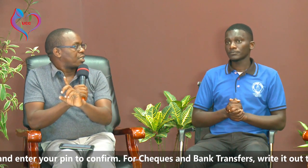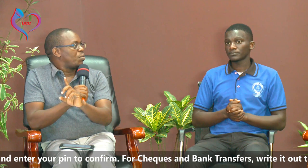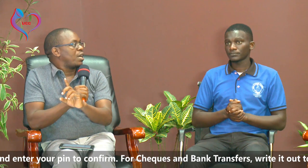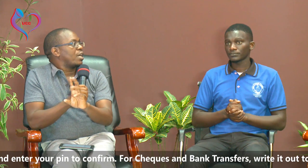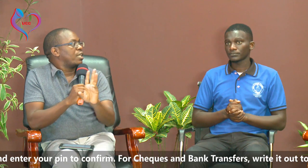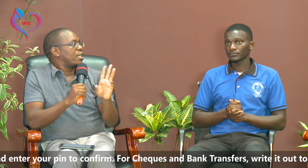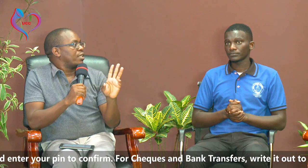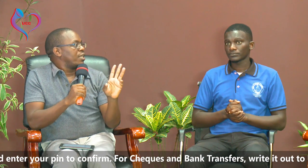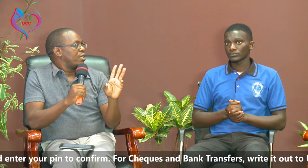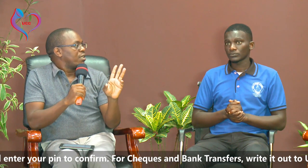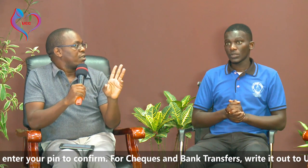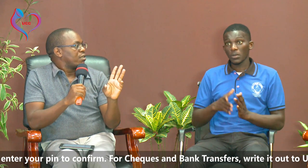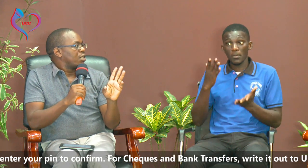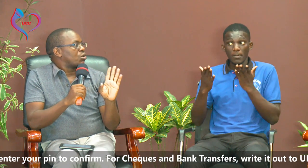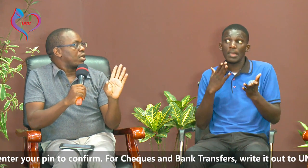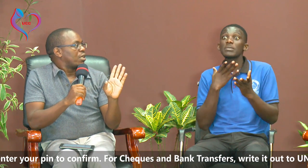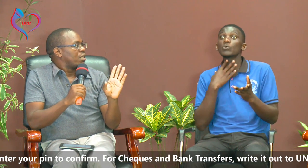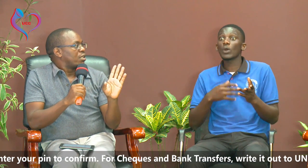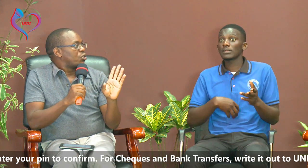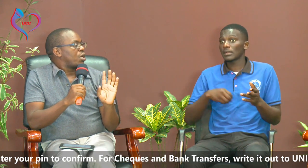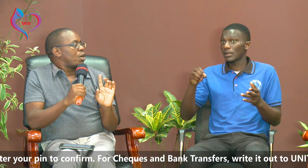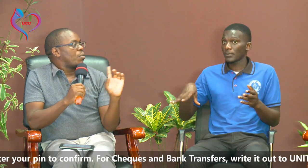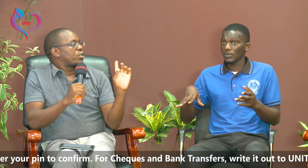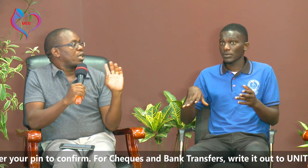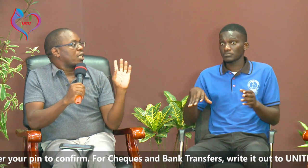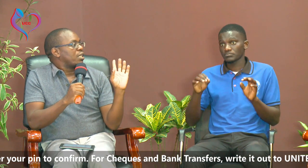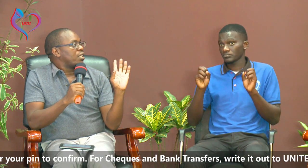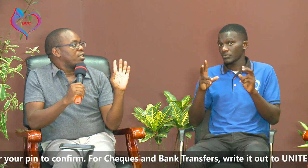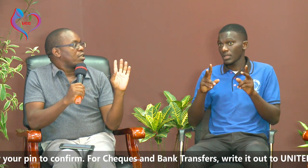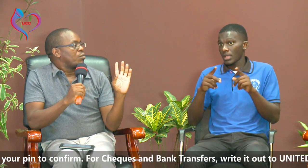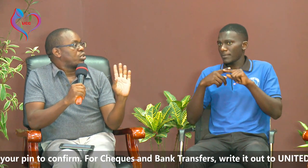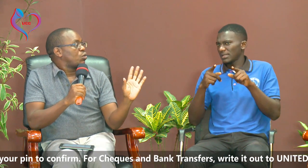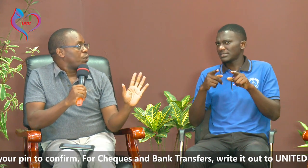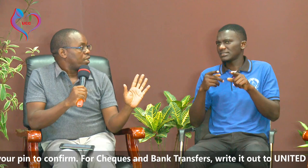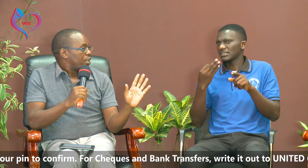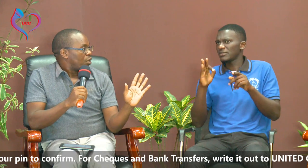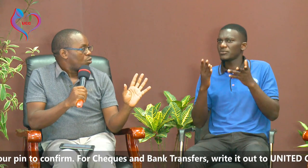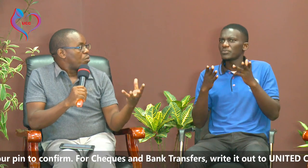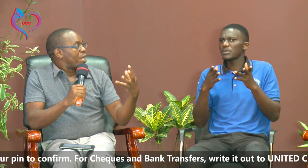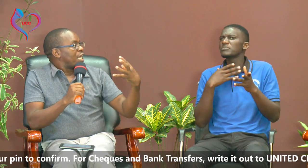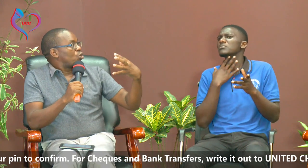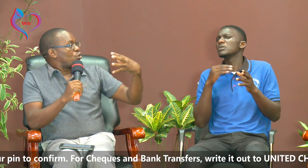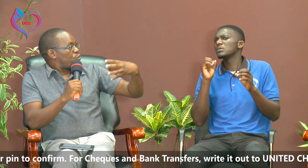Kati obanga agenderedde, it's okay. Chukabu alwa boti nga tagenderedde, busirubwe. Wabu obanya nti